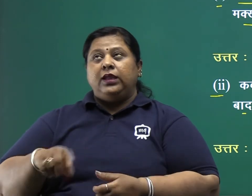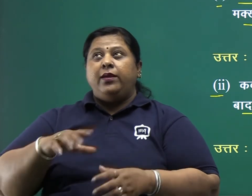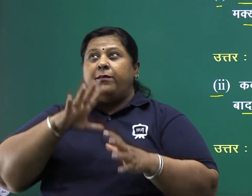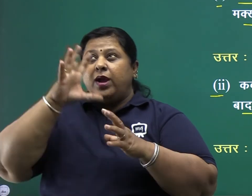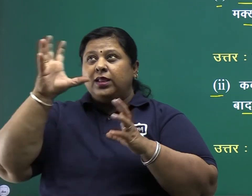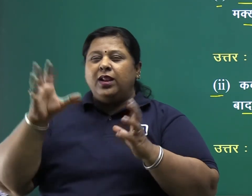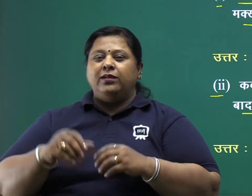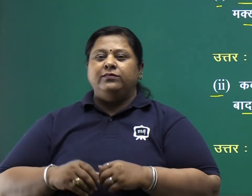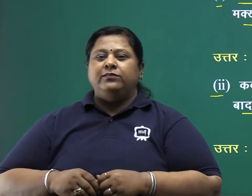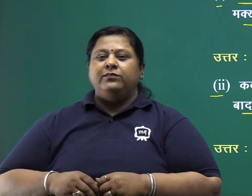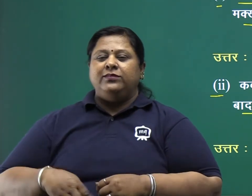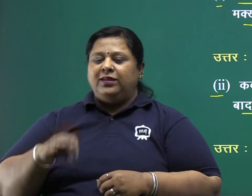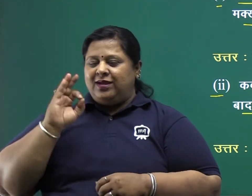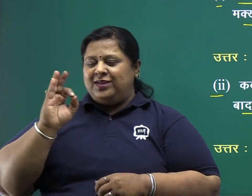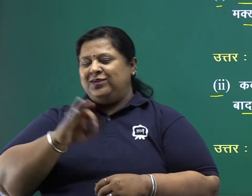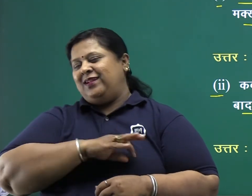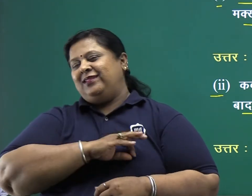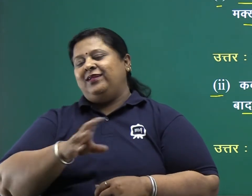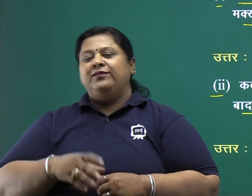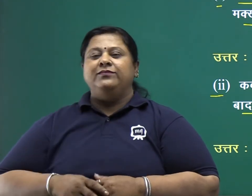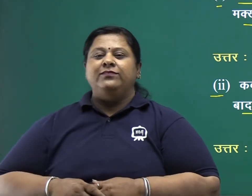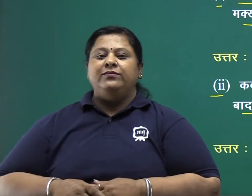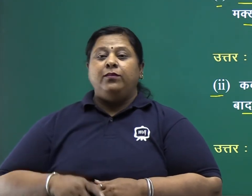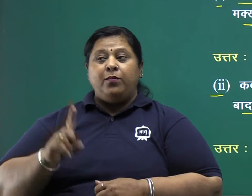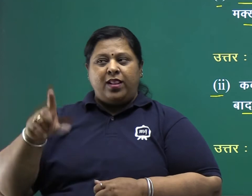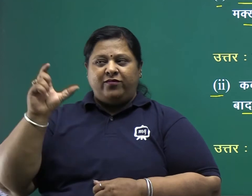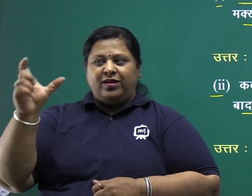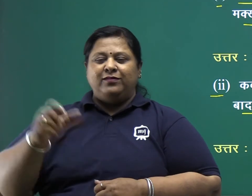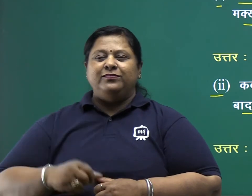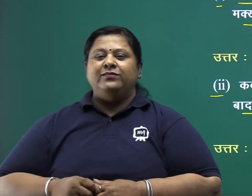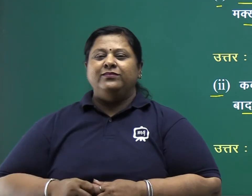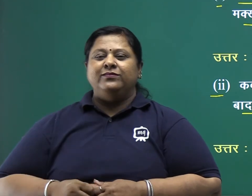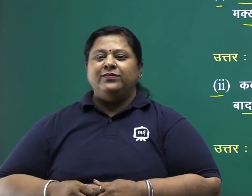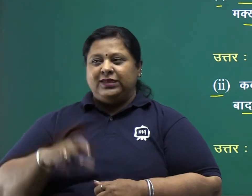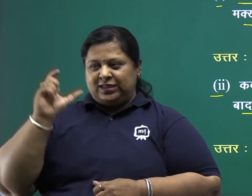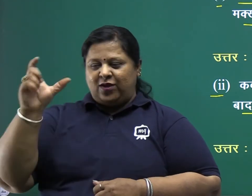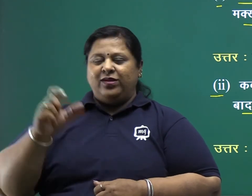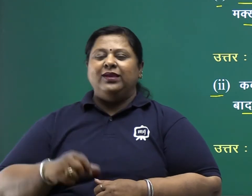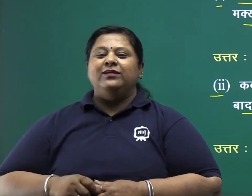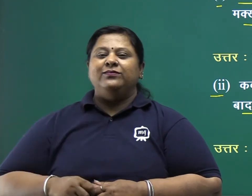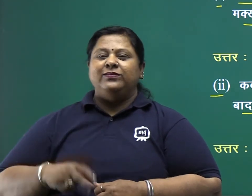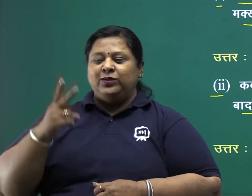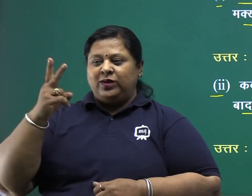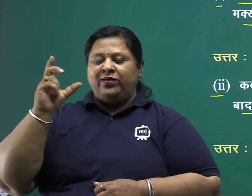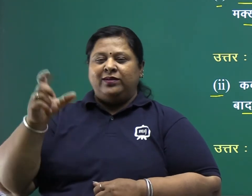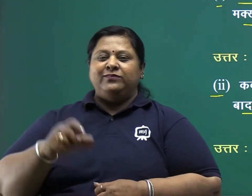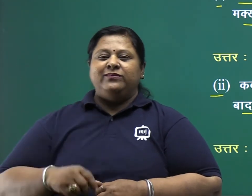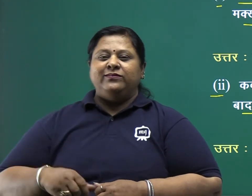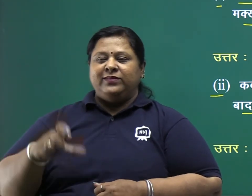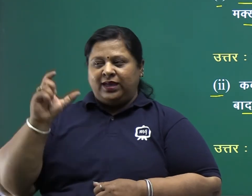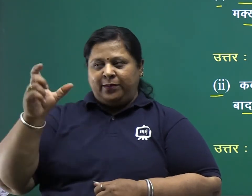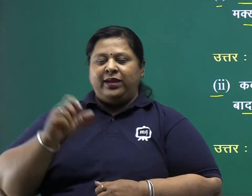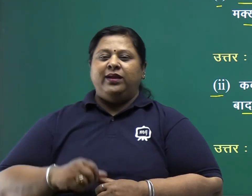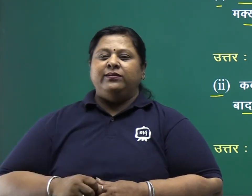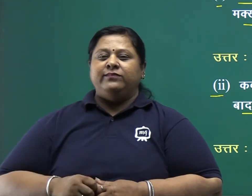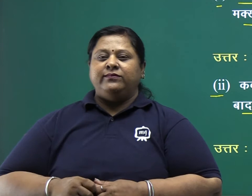बादल अच्छे लगते हैं। पहला विकल्प सावन के या दूसरा विकल्प गर्मी